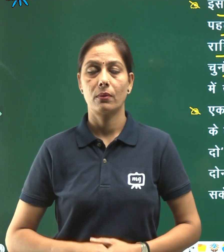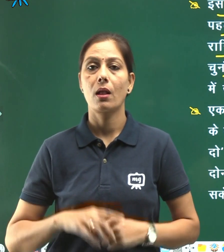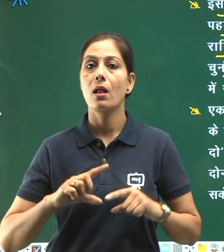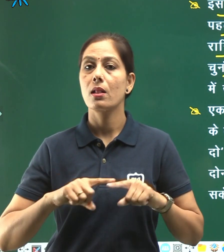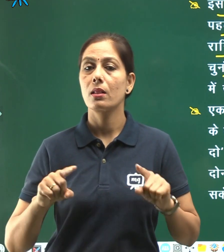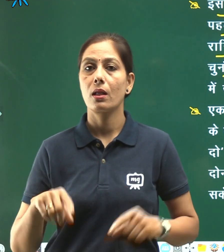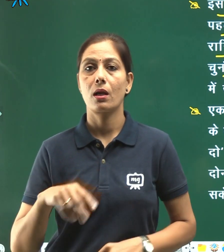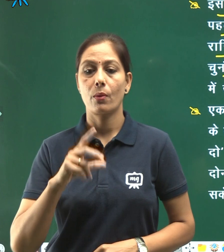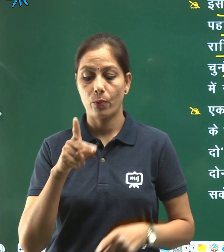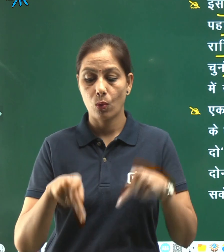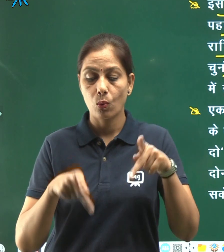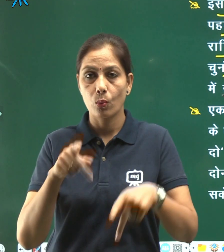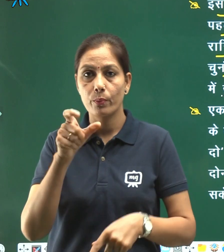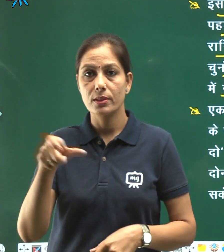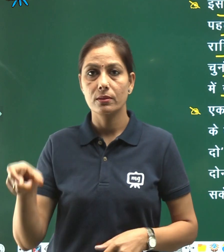तथा लोगों में